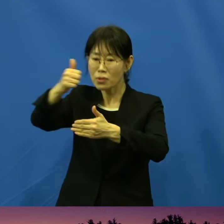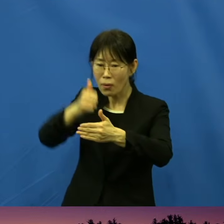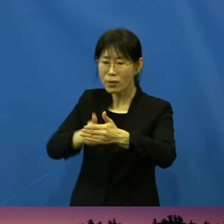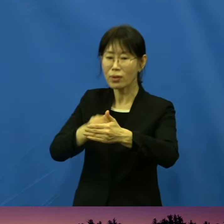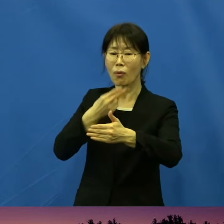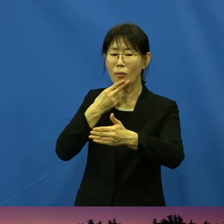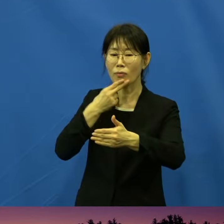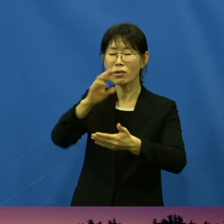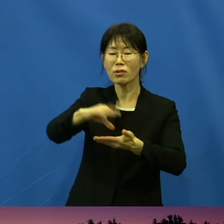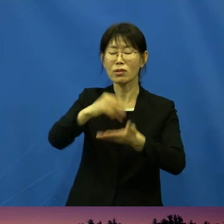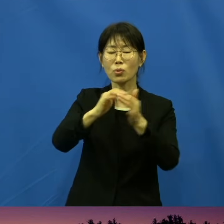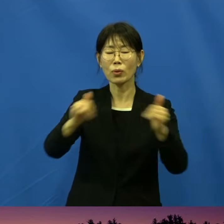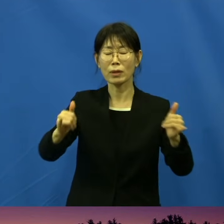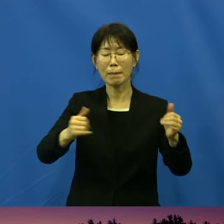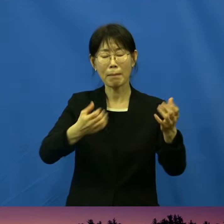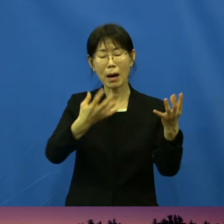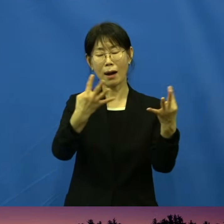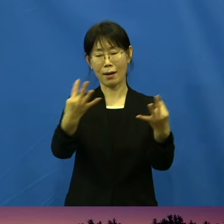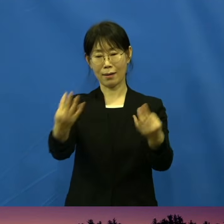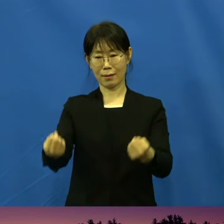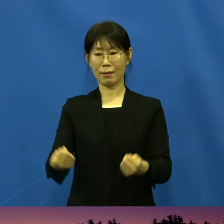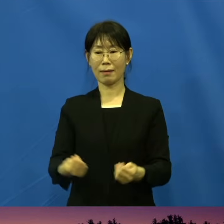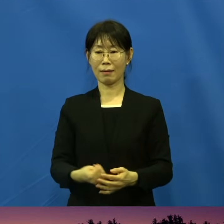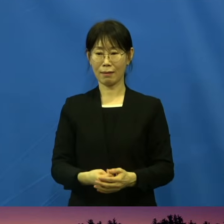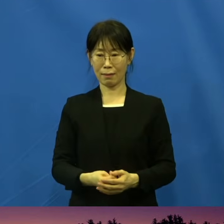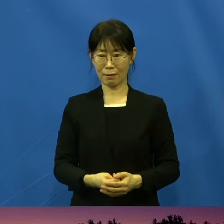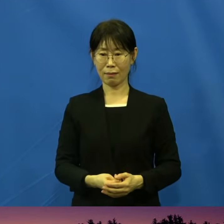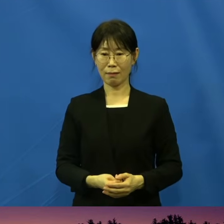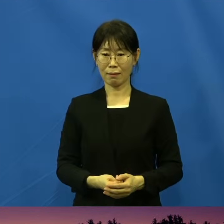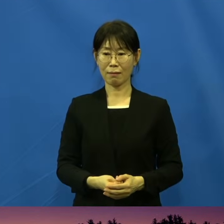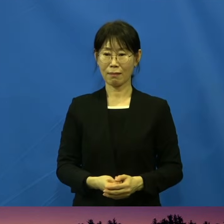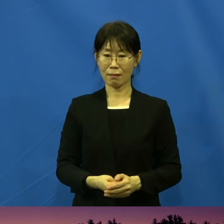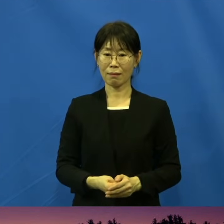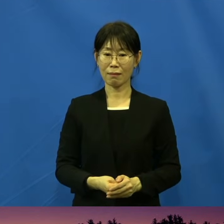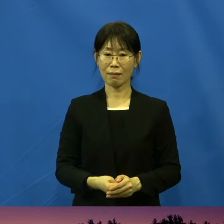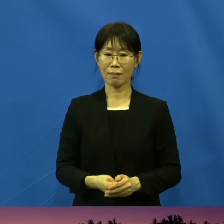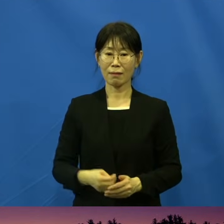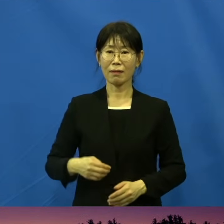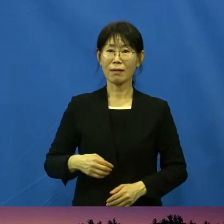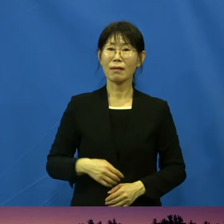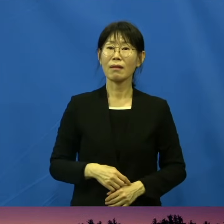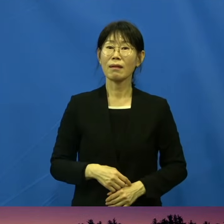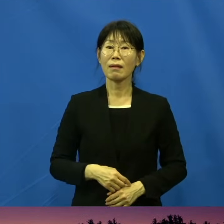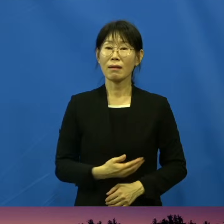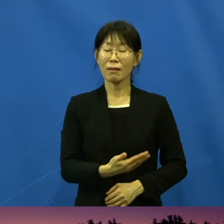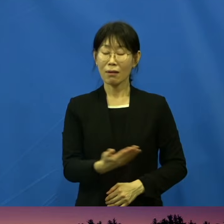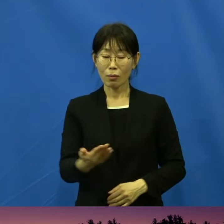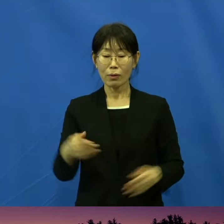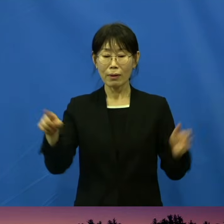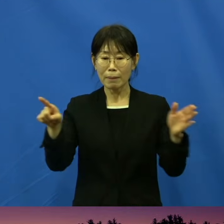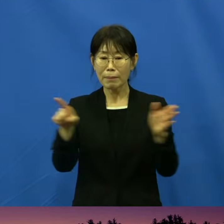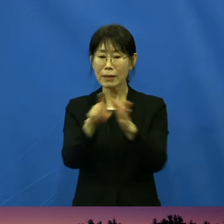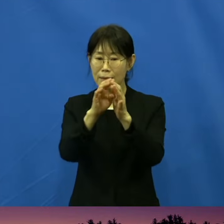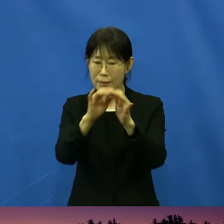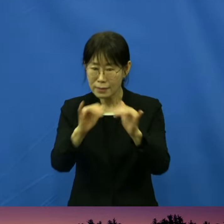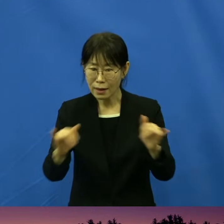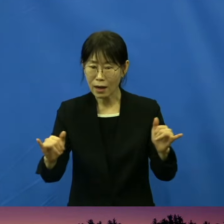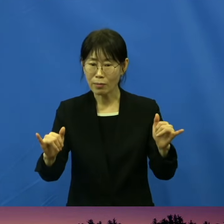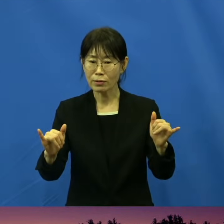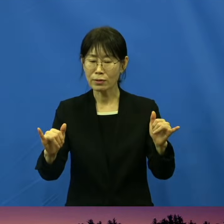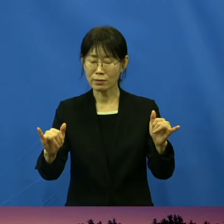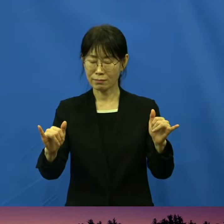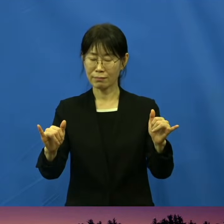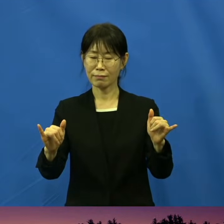있는 그리스도인들이 얼마나 많은지 몰라요. 그러나 여러분, 이제 우리에게는 다른 게 있어요. 여러분, 우리에게 달라진 건 딴 게 아니에요.